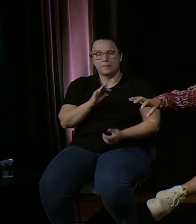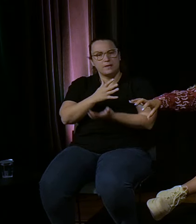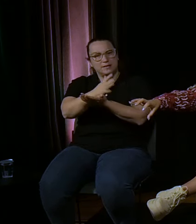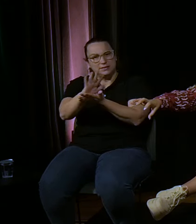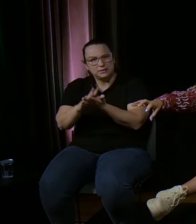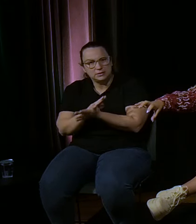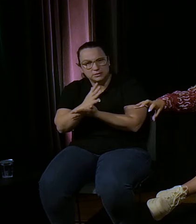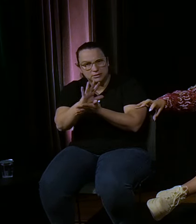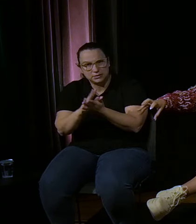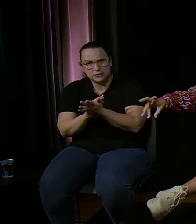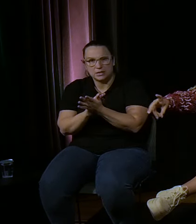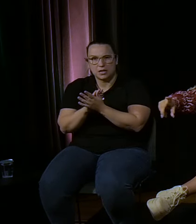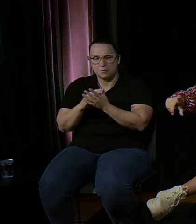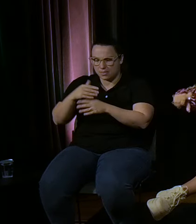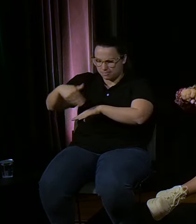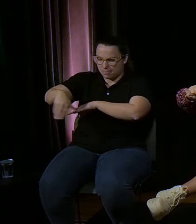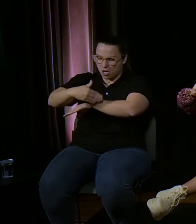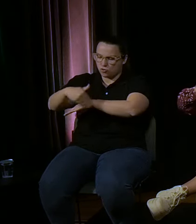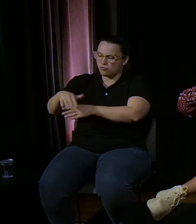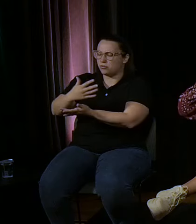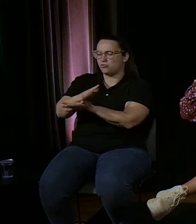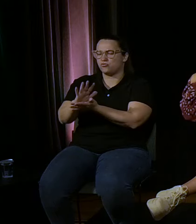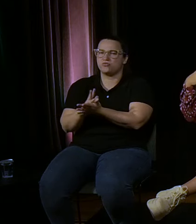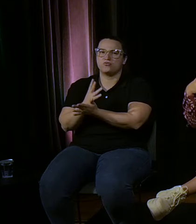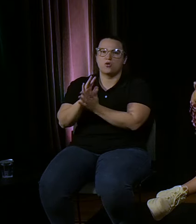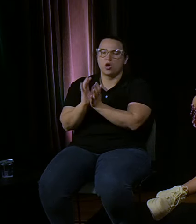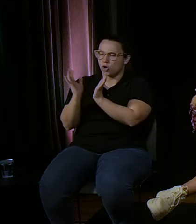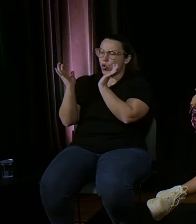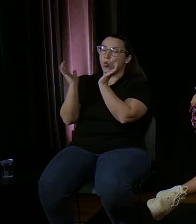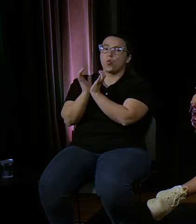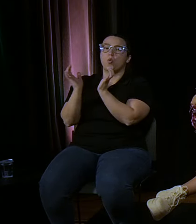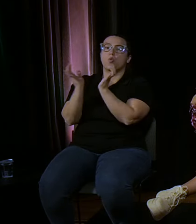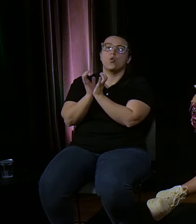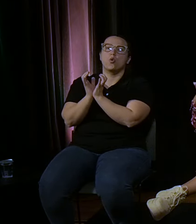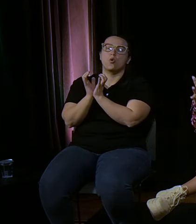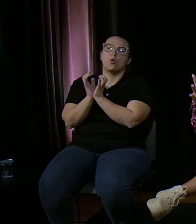tendo um samba na avenida. E um grupo de